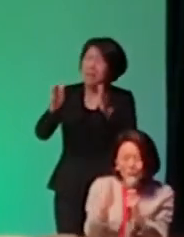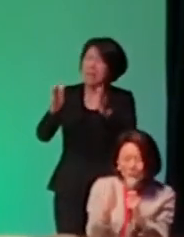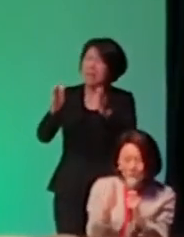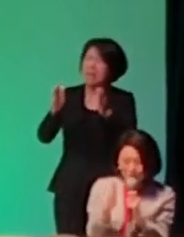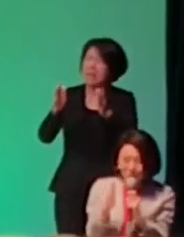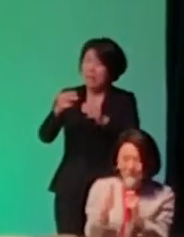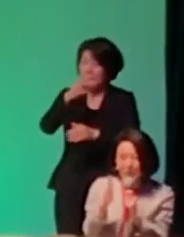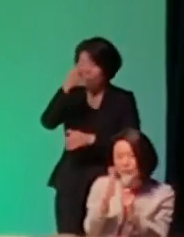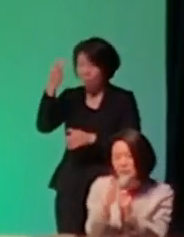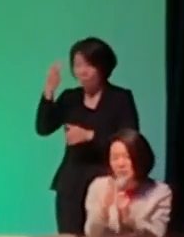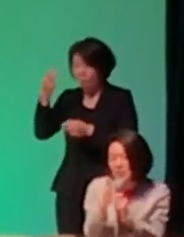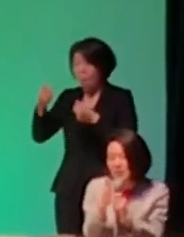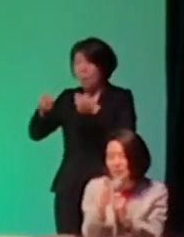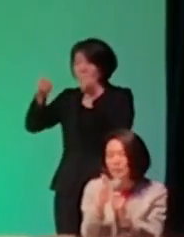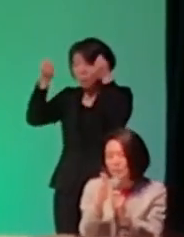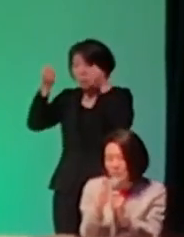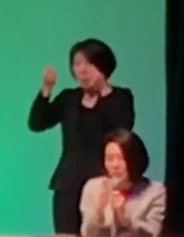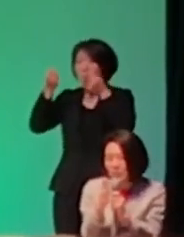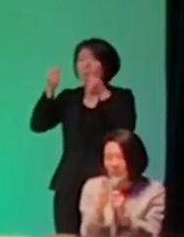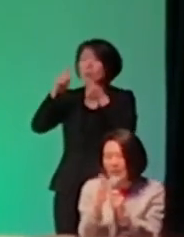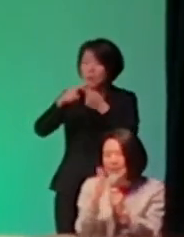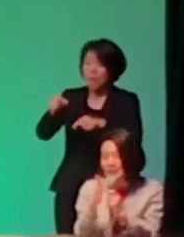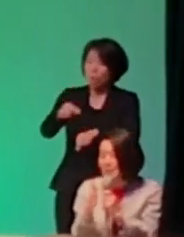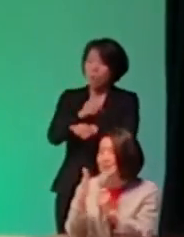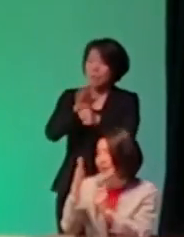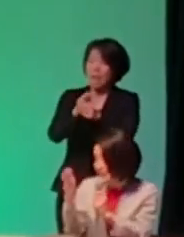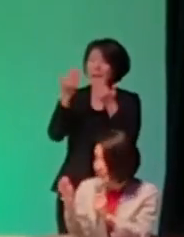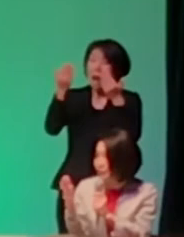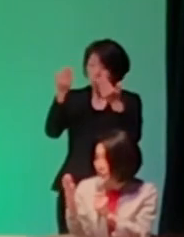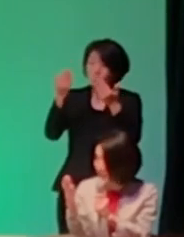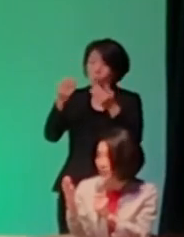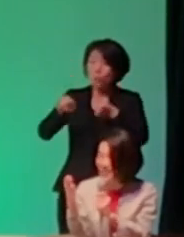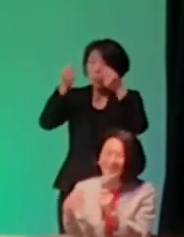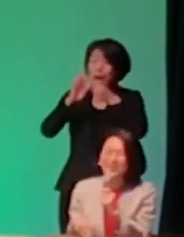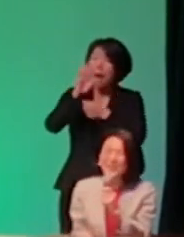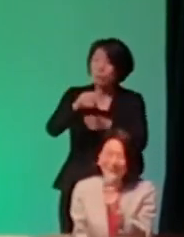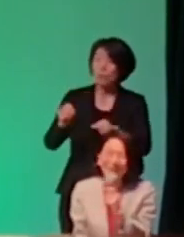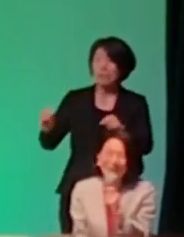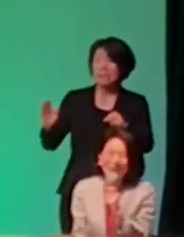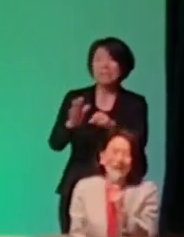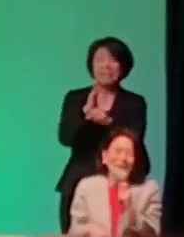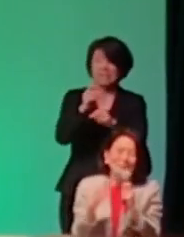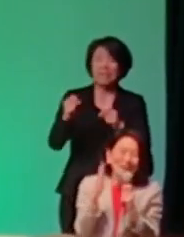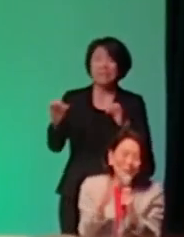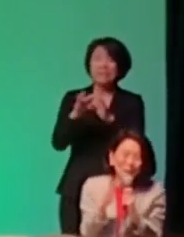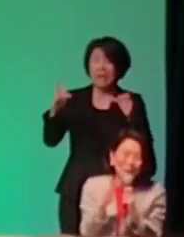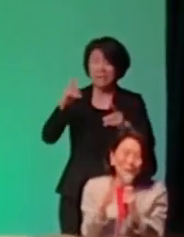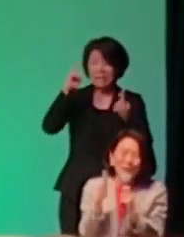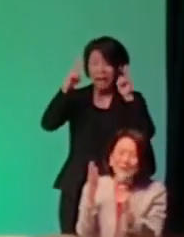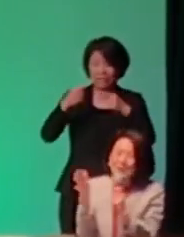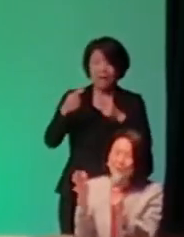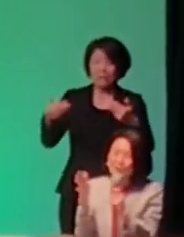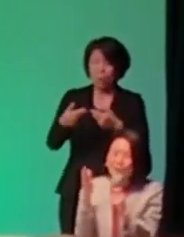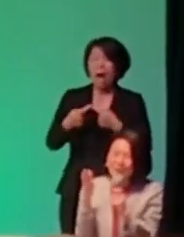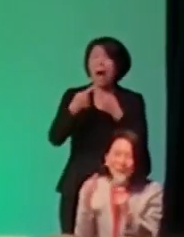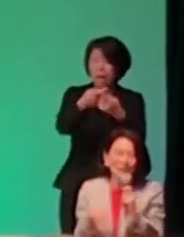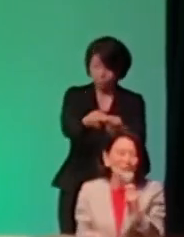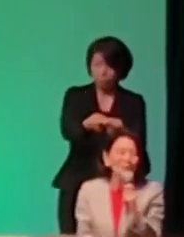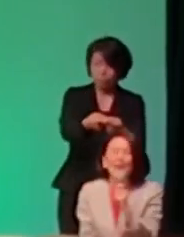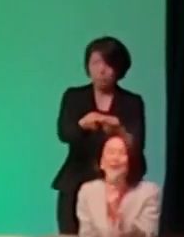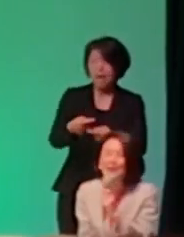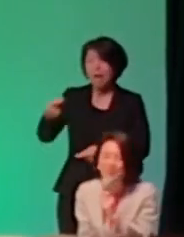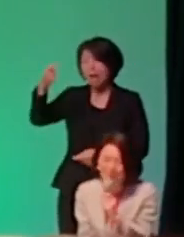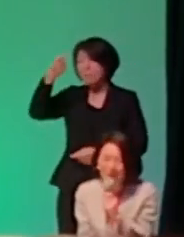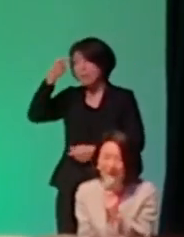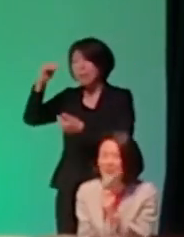ず高校を卒業して、特別支援学校を卒業して、いきなり働くという場所に行った時に、学ぶことと働くことの意味